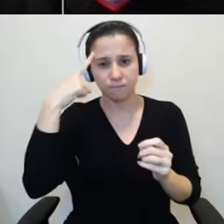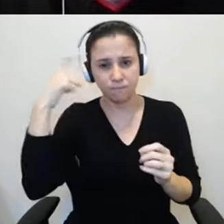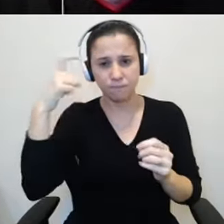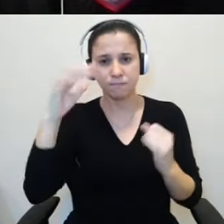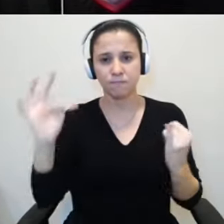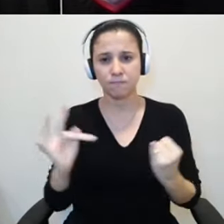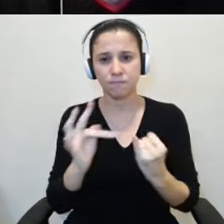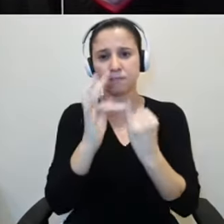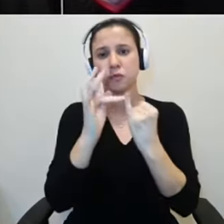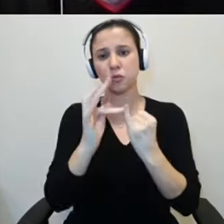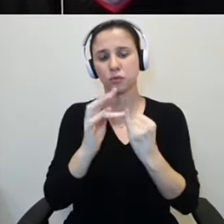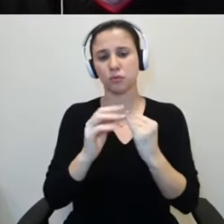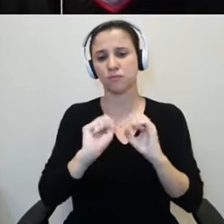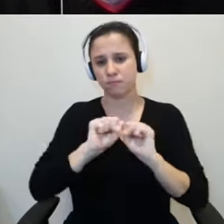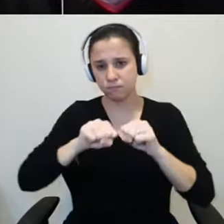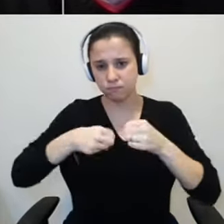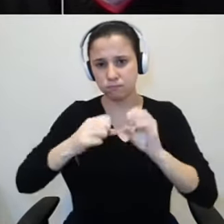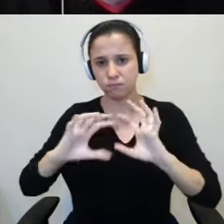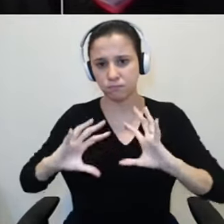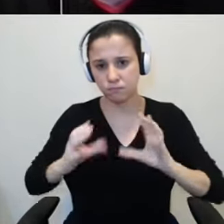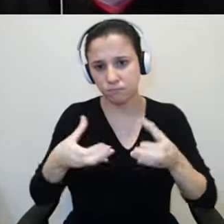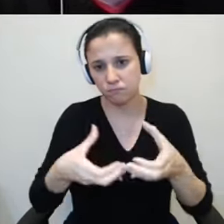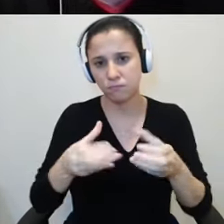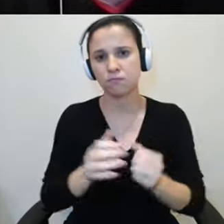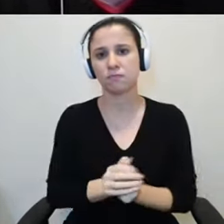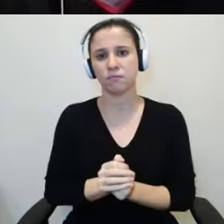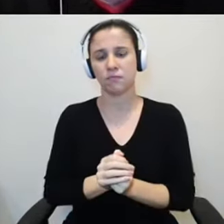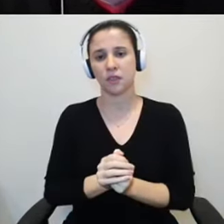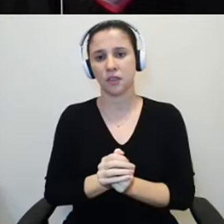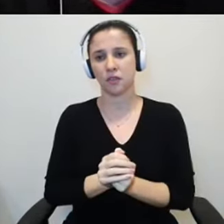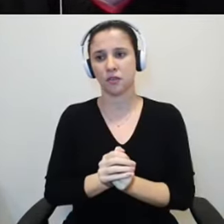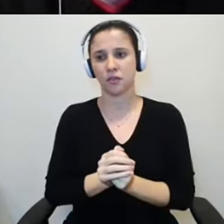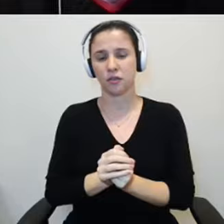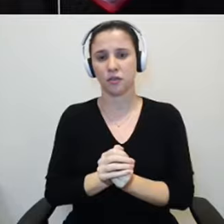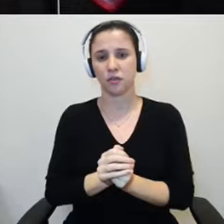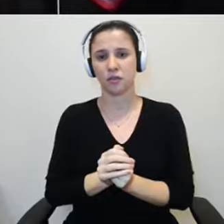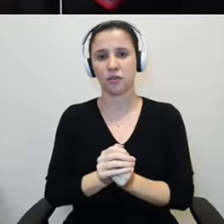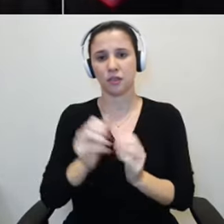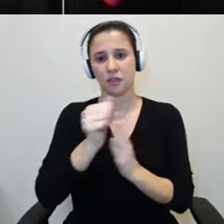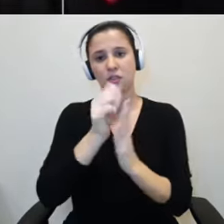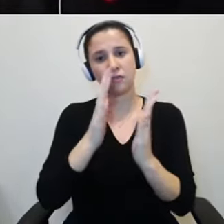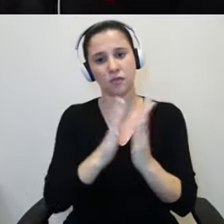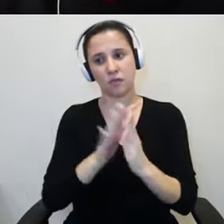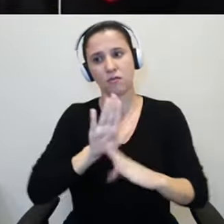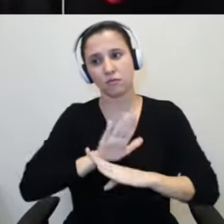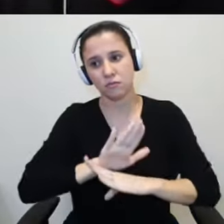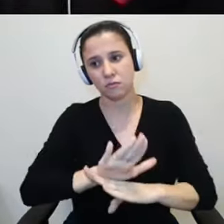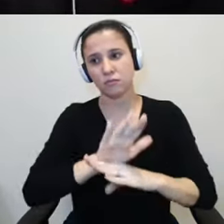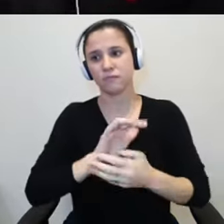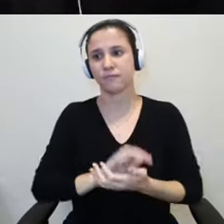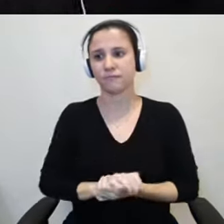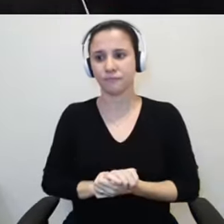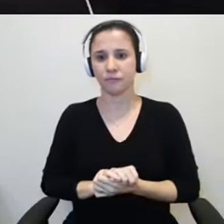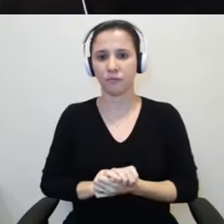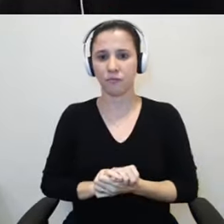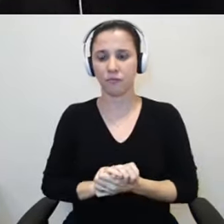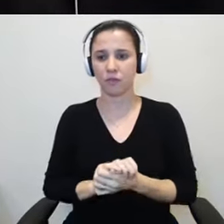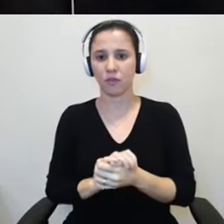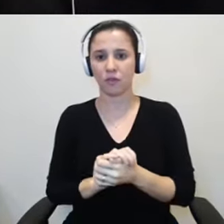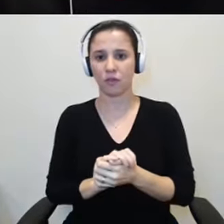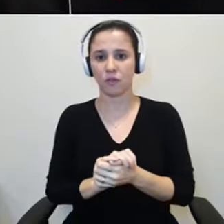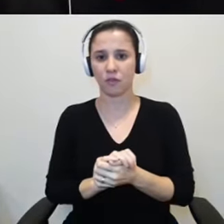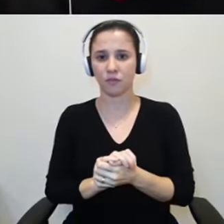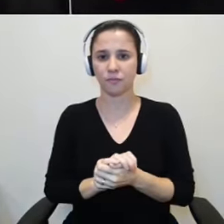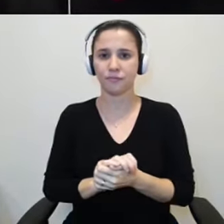direta, e bem, efetiva nas nossas atividades. Então, pessoal, e voltando, vamos dizer assim, sobre o